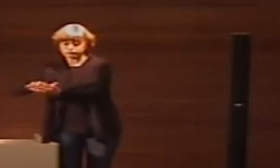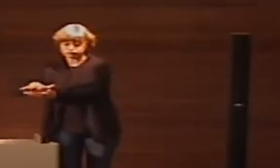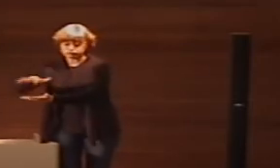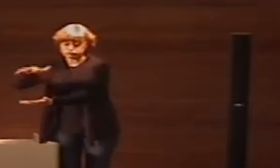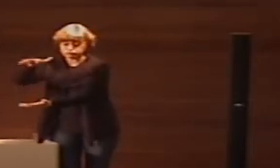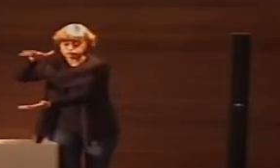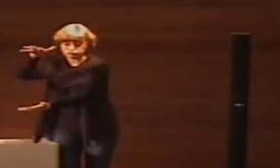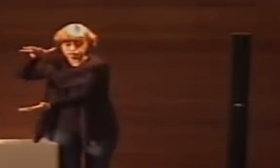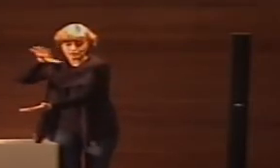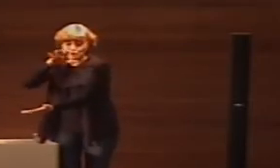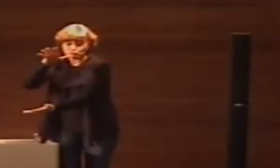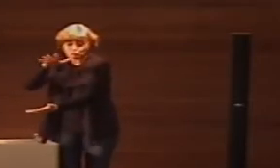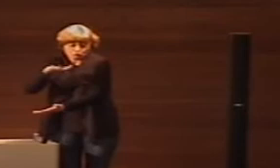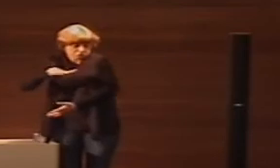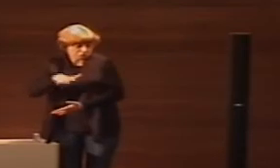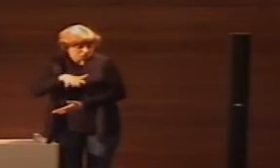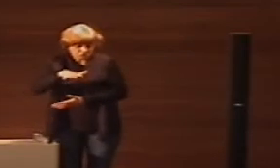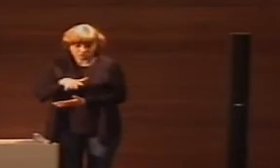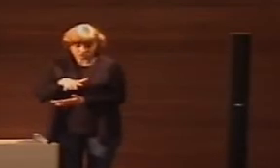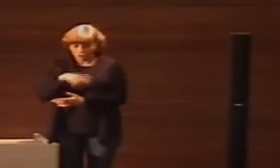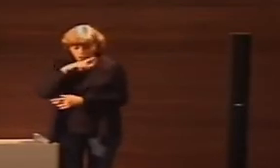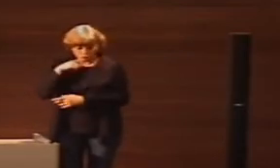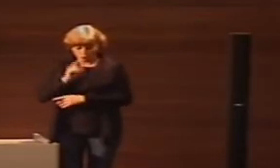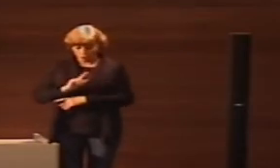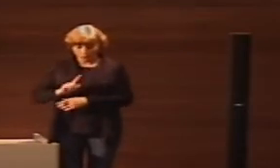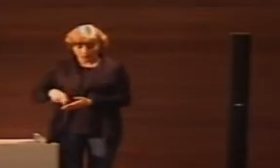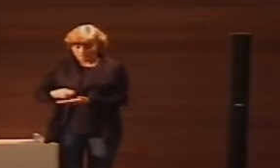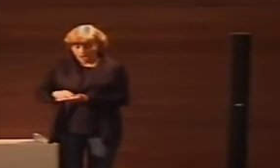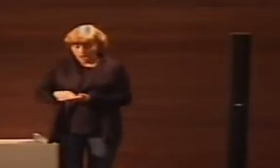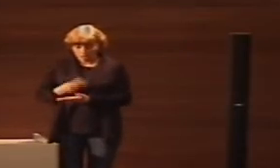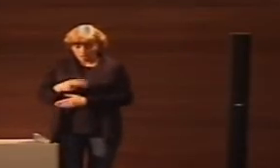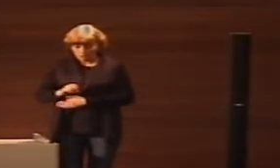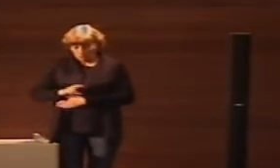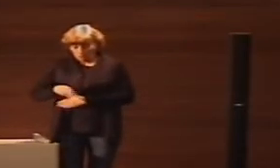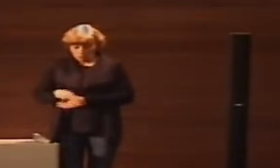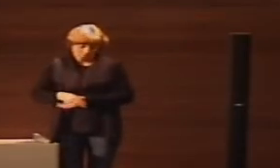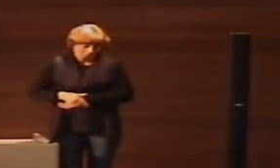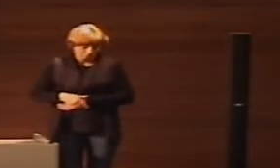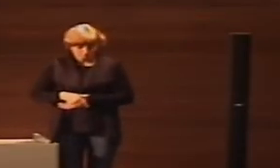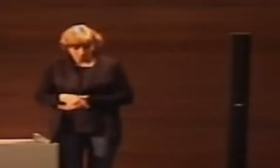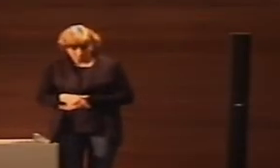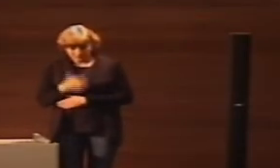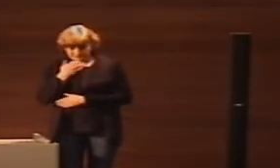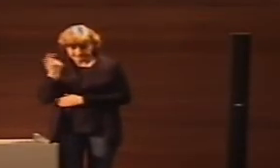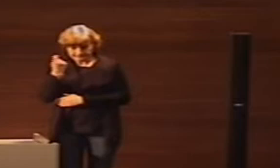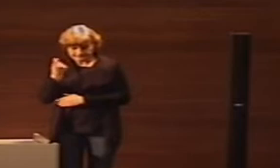extraño una gráfica así, pero se constata empíricamente. Y esto lo vemos también, en cierto modo, en España. En España hay